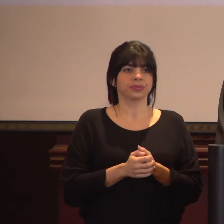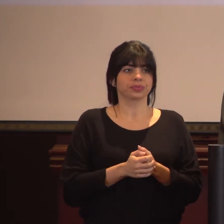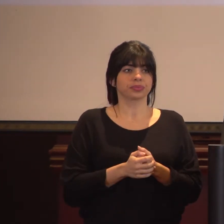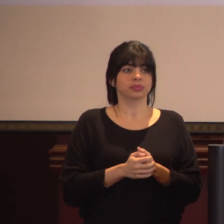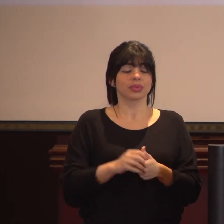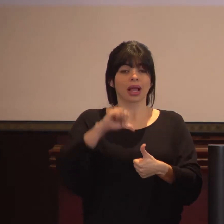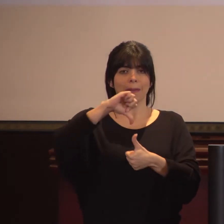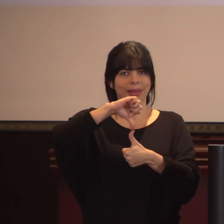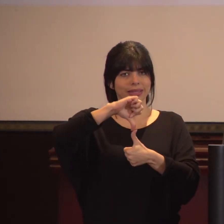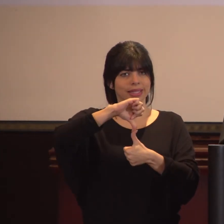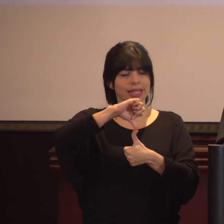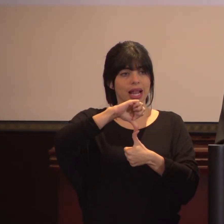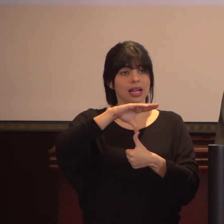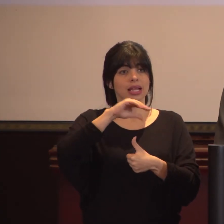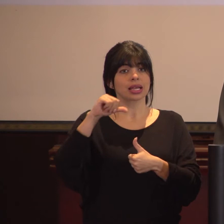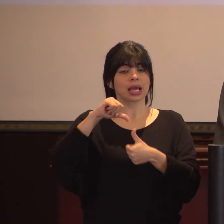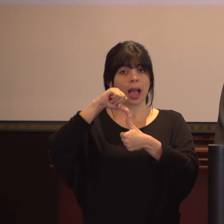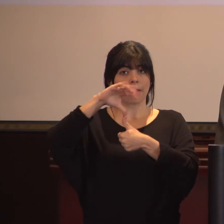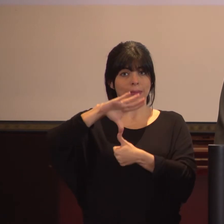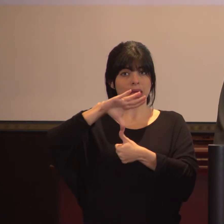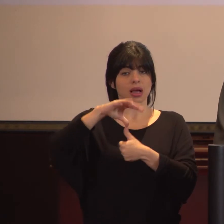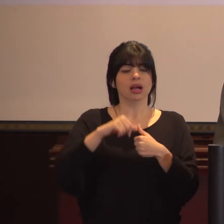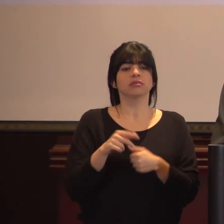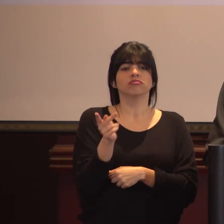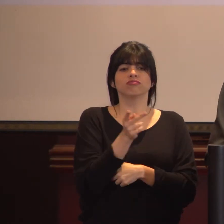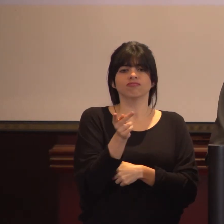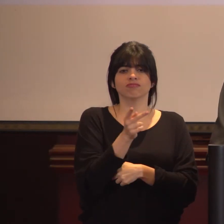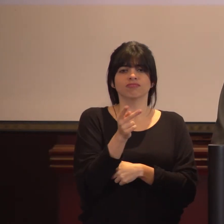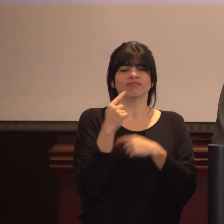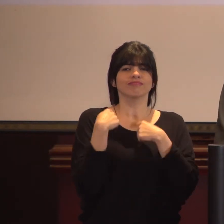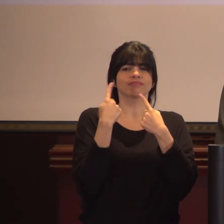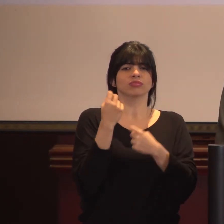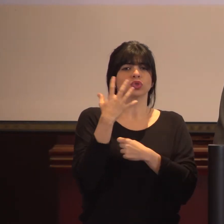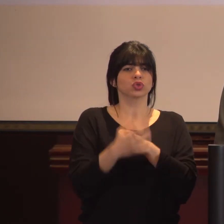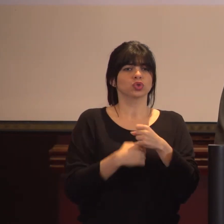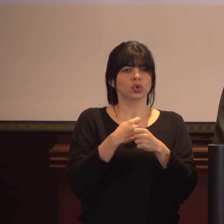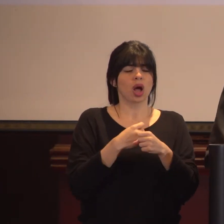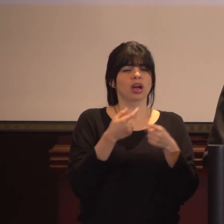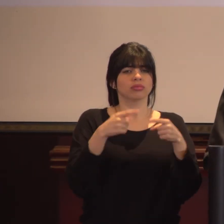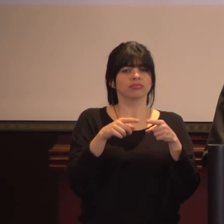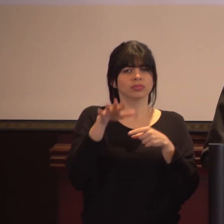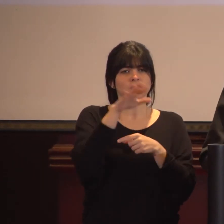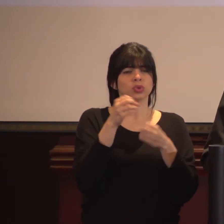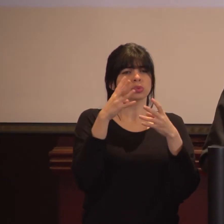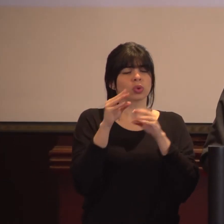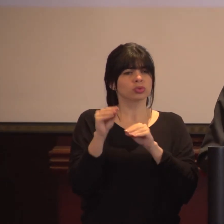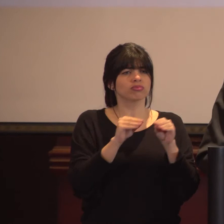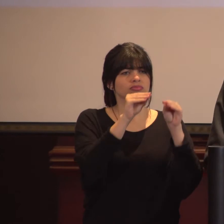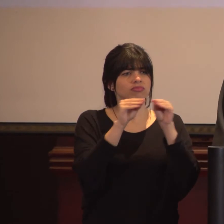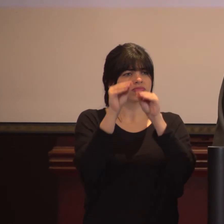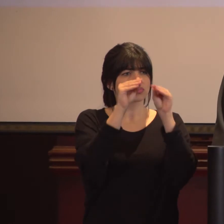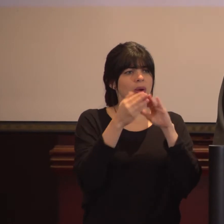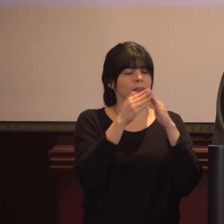América Central y América del Norte han sido desde décadas escenarios de grandes movimientos